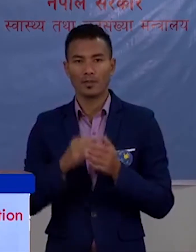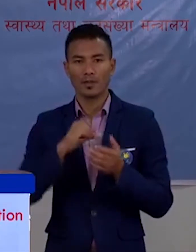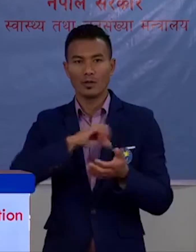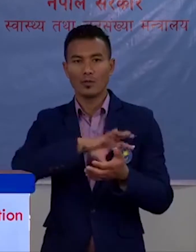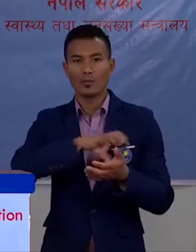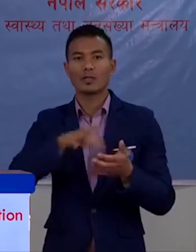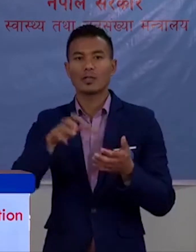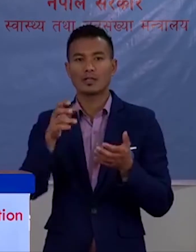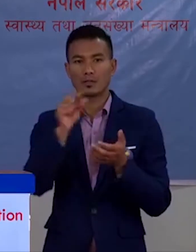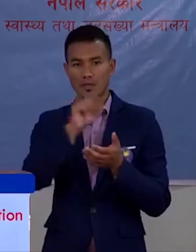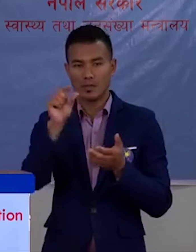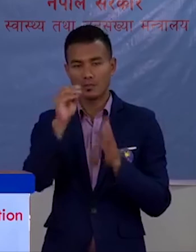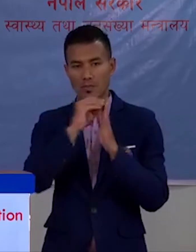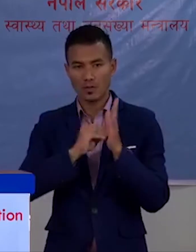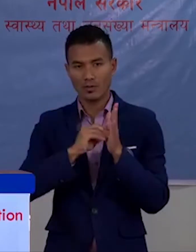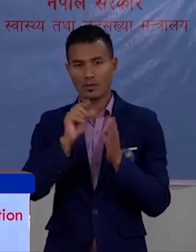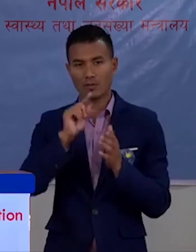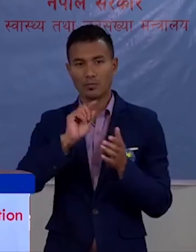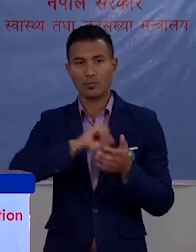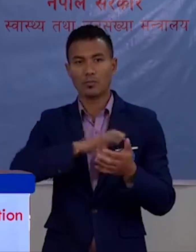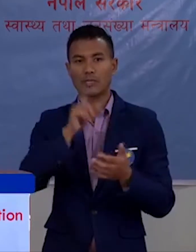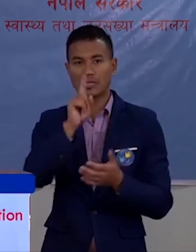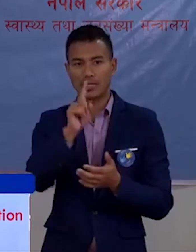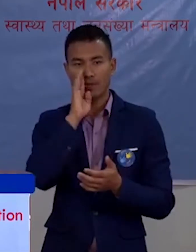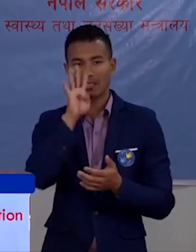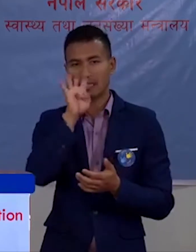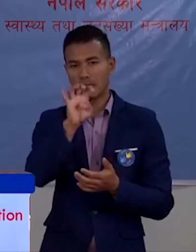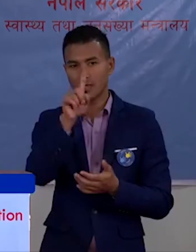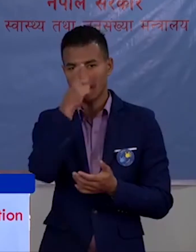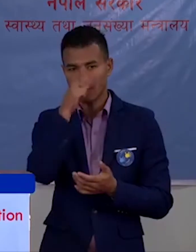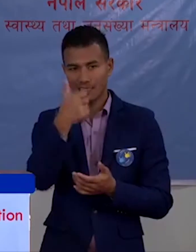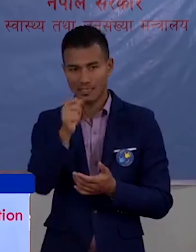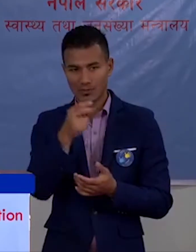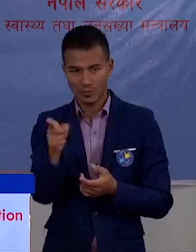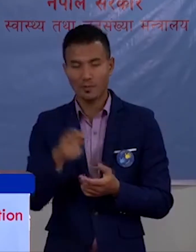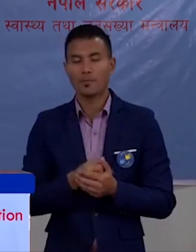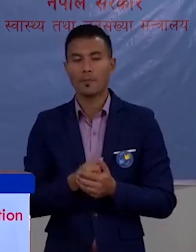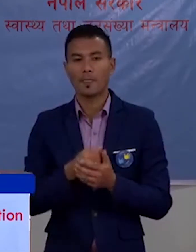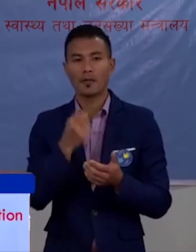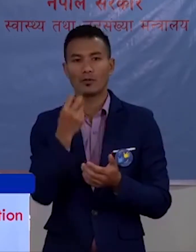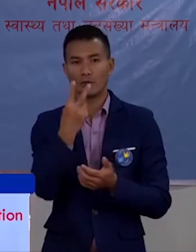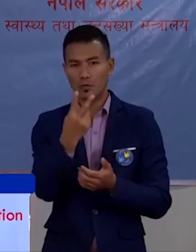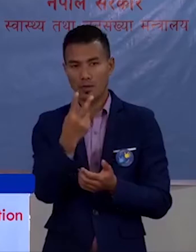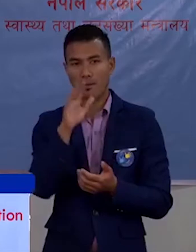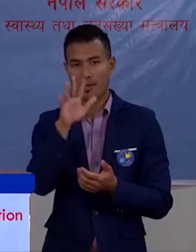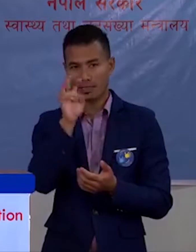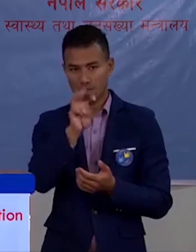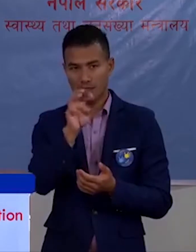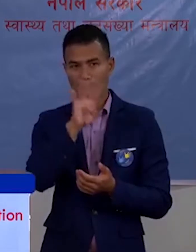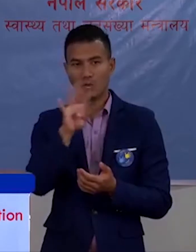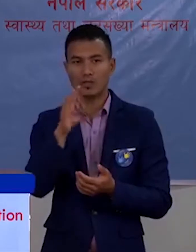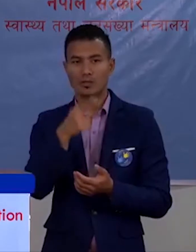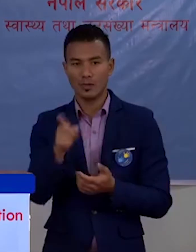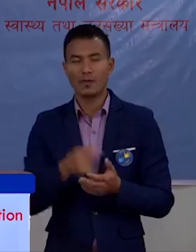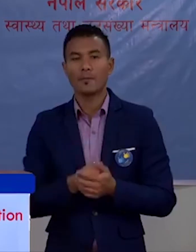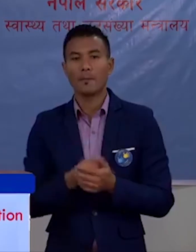प्रादेशिक विवरण, प्रदेश नम्बर 1 हालसम्म 4,160, प्रदेश नम्बर 2